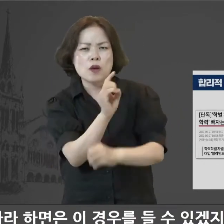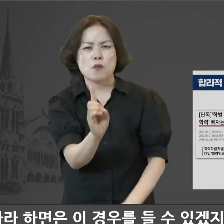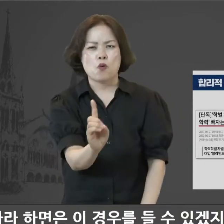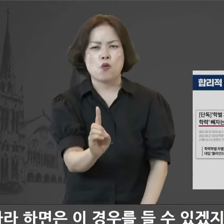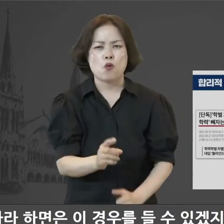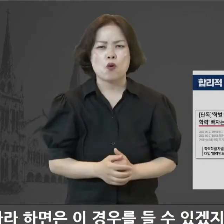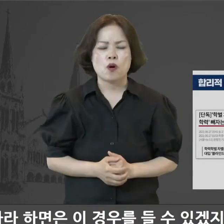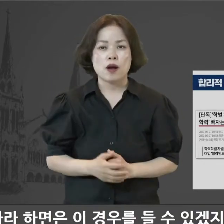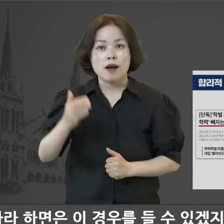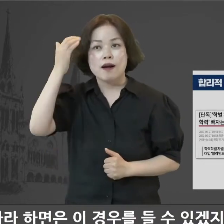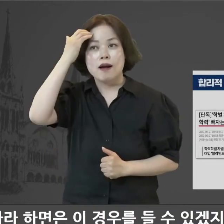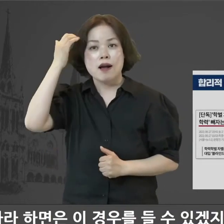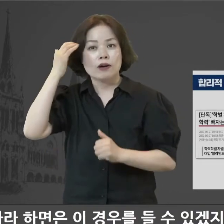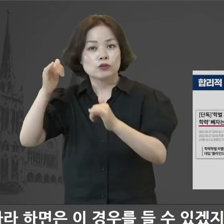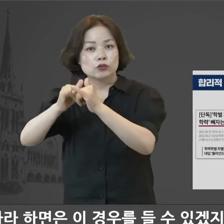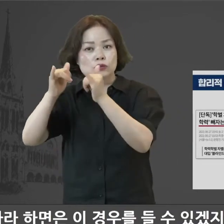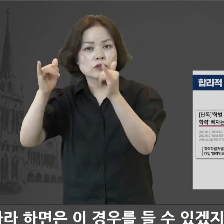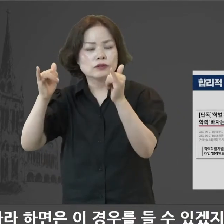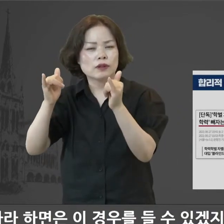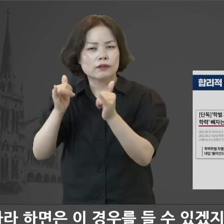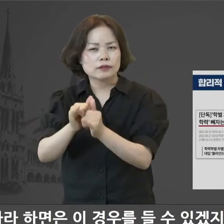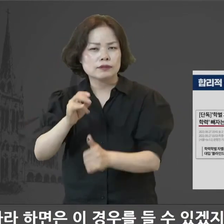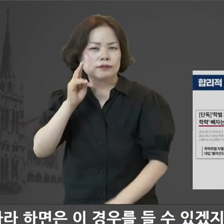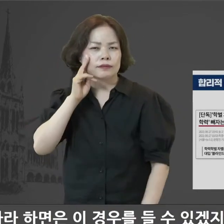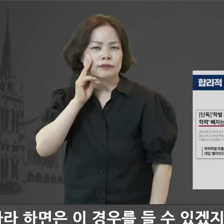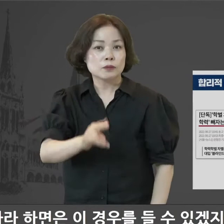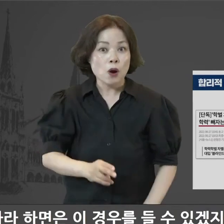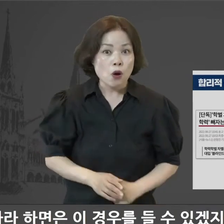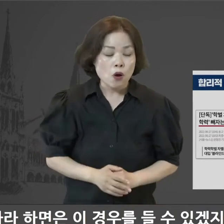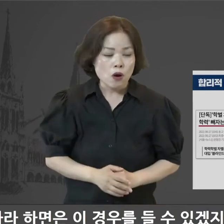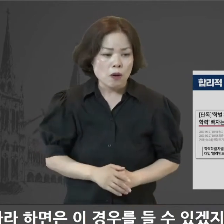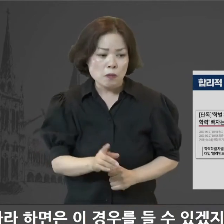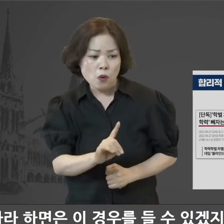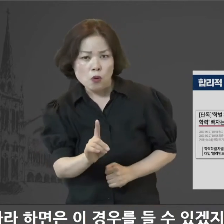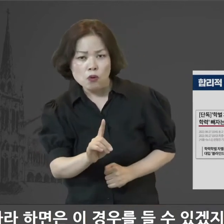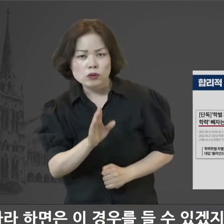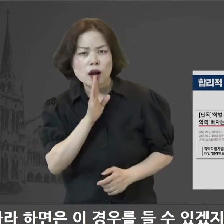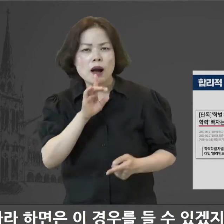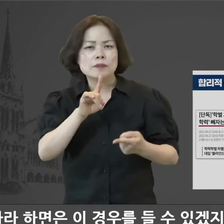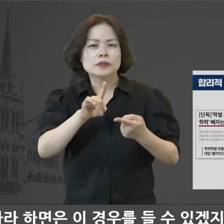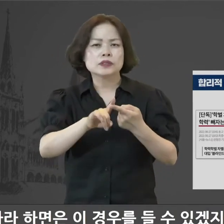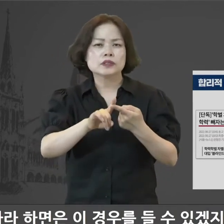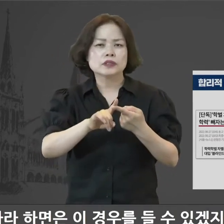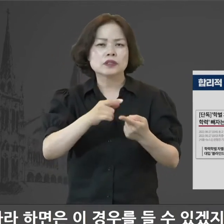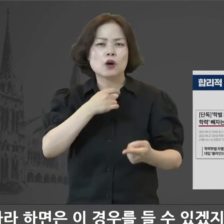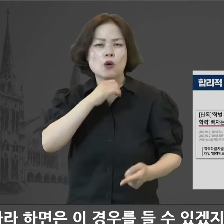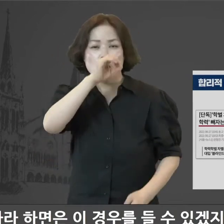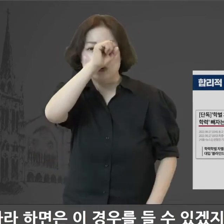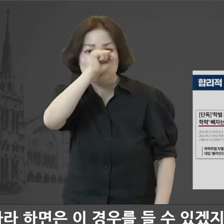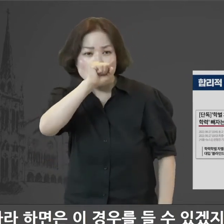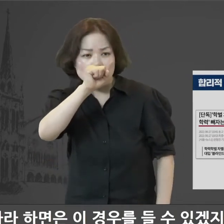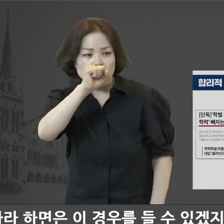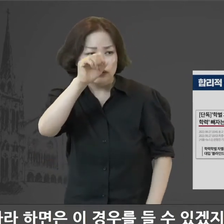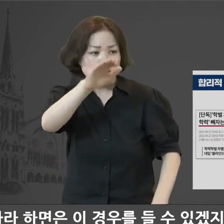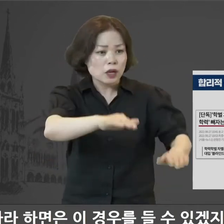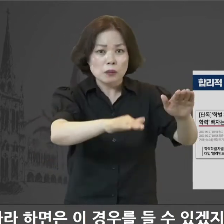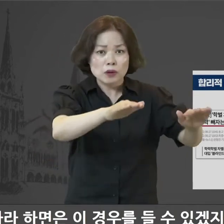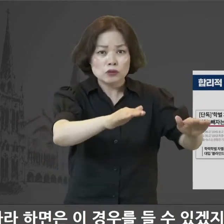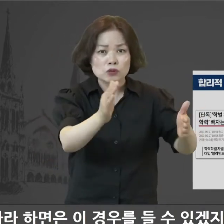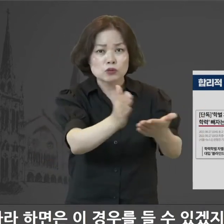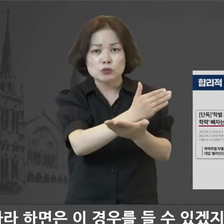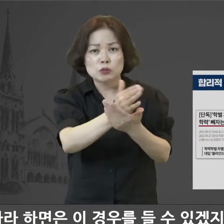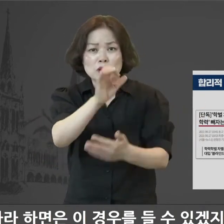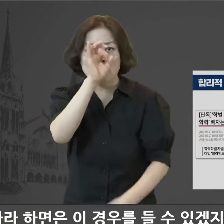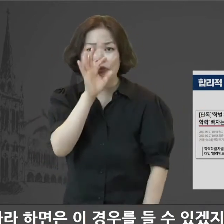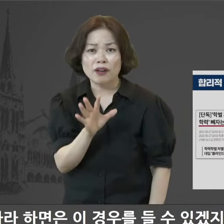하나가 한국 사회에서 치명적으로 뭔가를 합리적으로 선호하는 것과 차별하는 것을 구별을 못합니다.